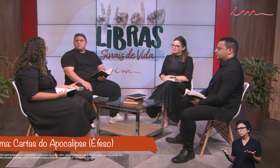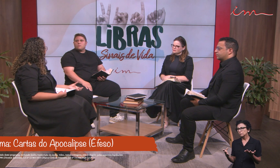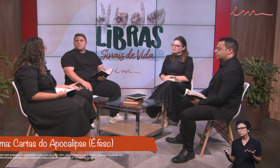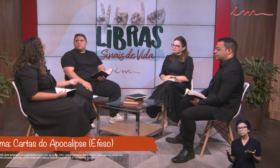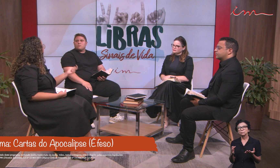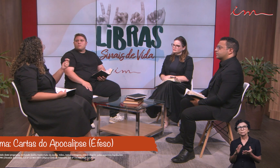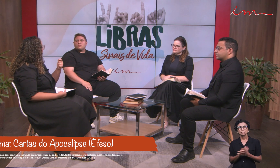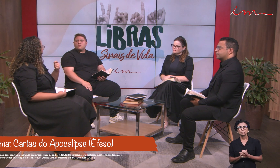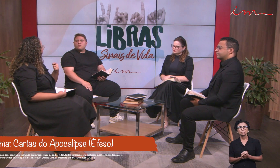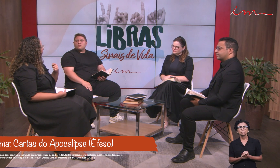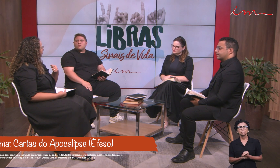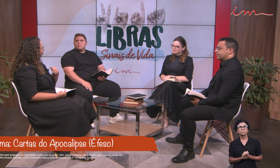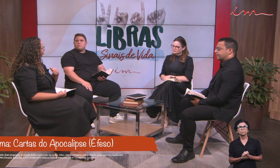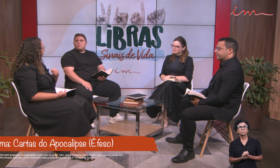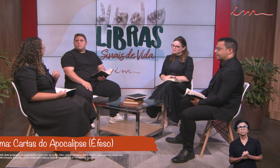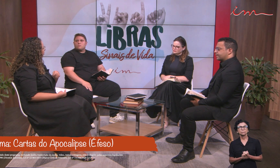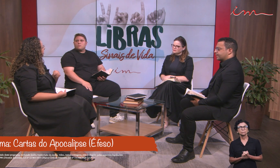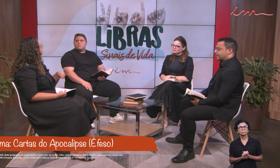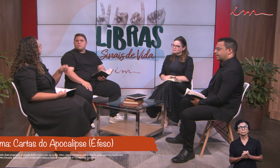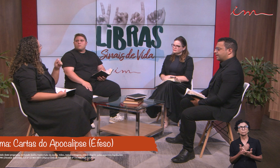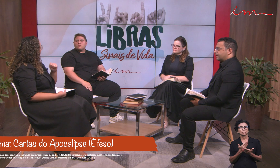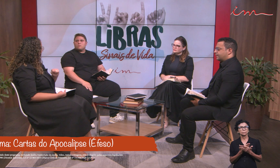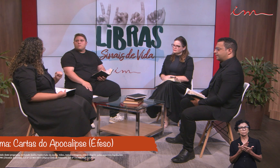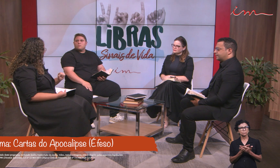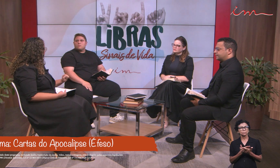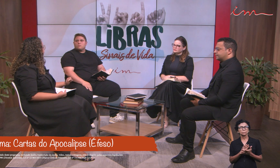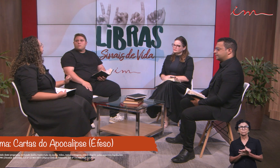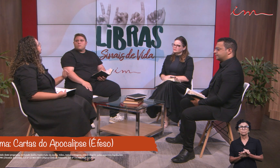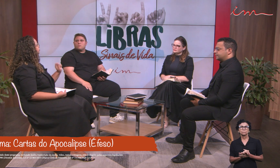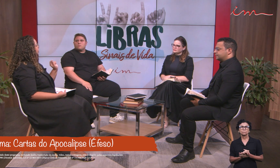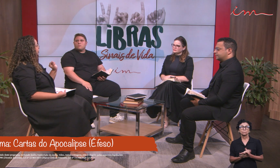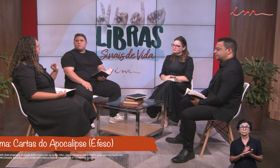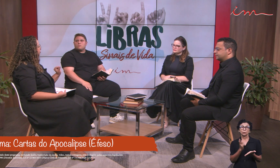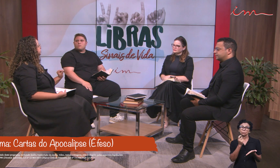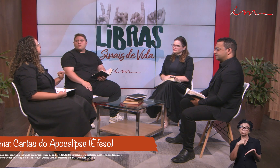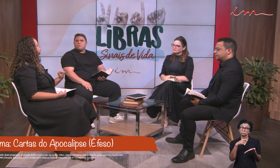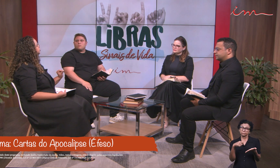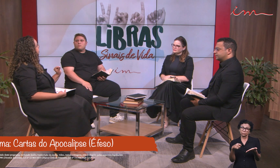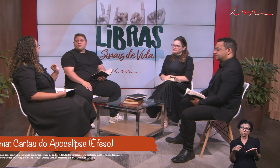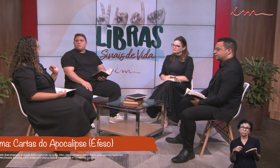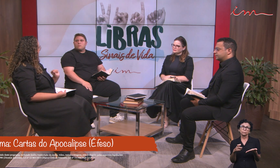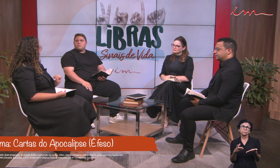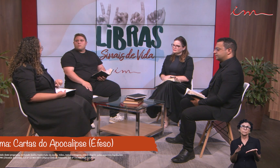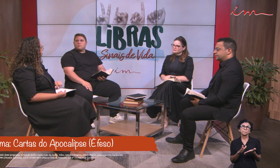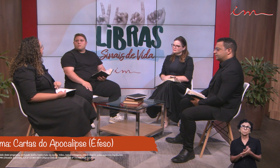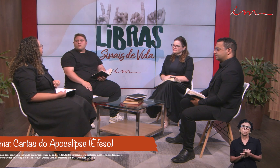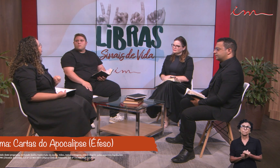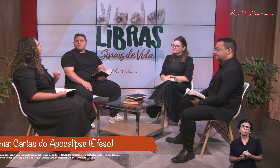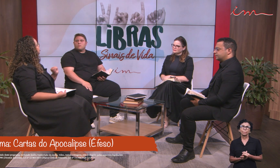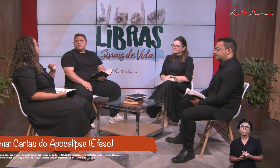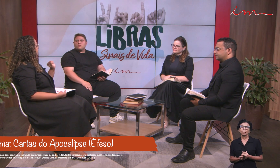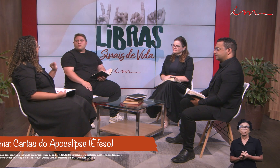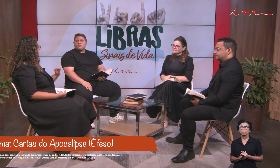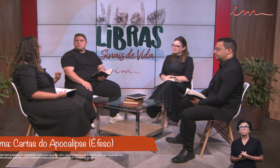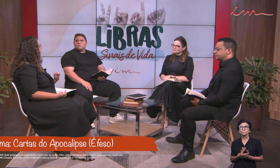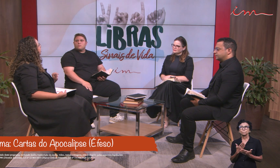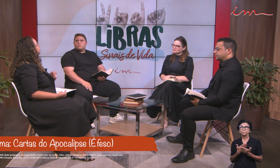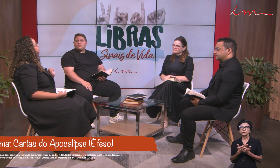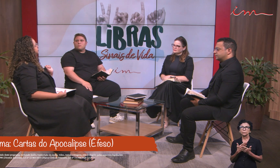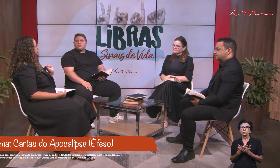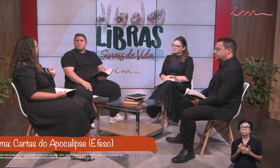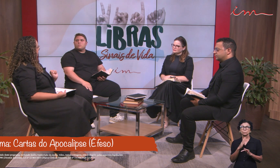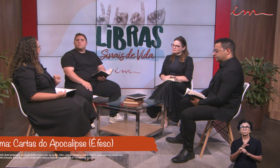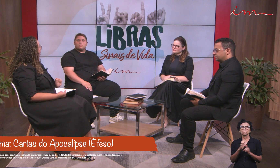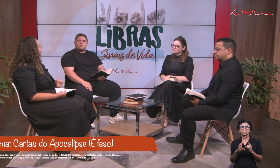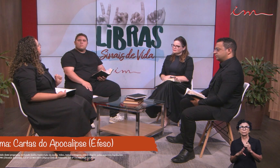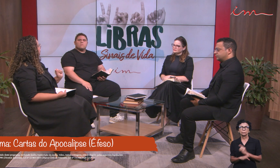reveja. Ou na hora, anote, fala, não, assim que eu chegar em casa, ou com a minha equipe, a